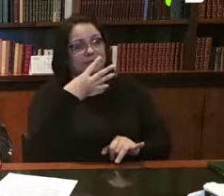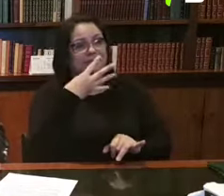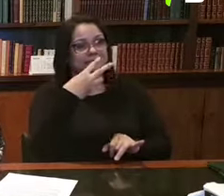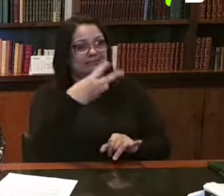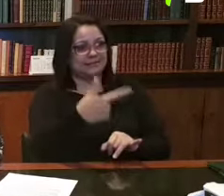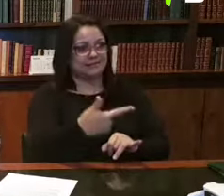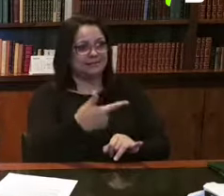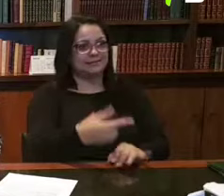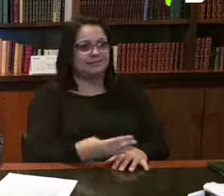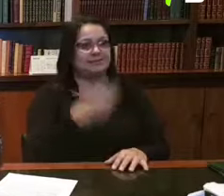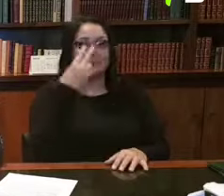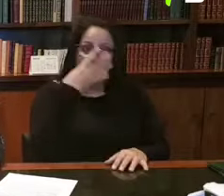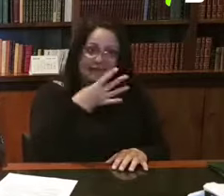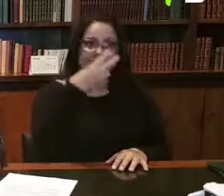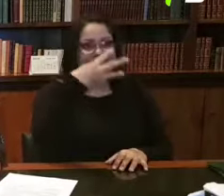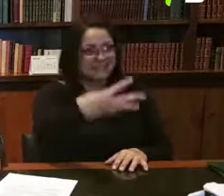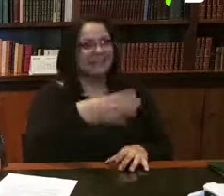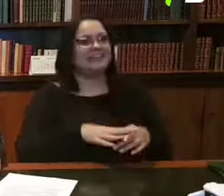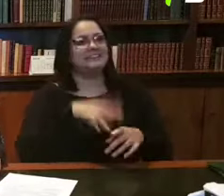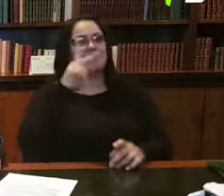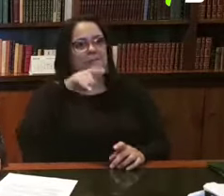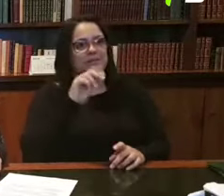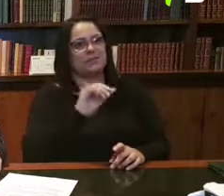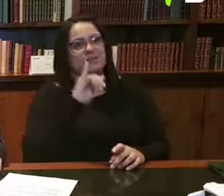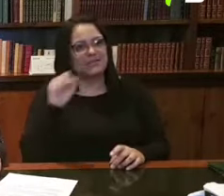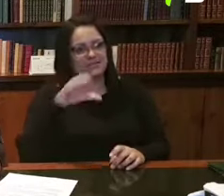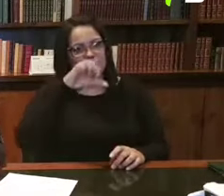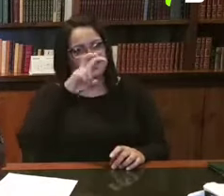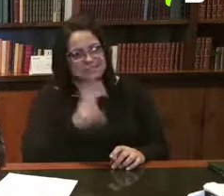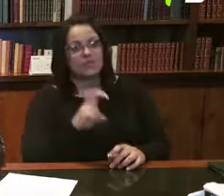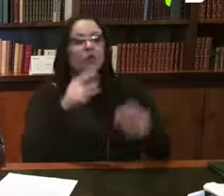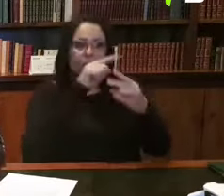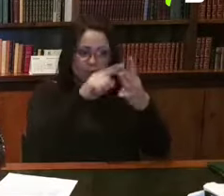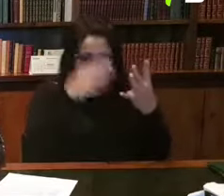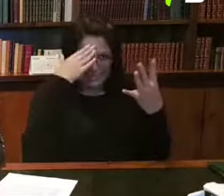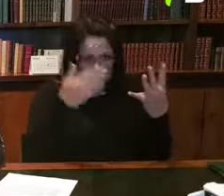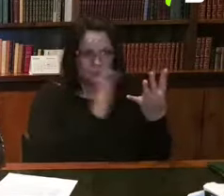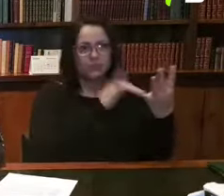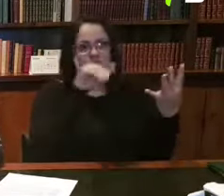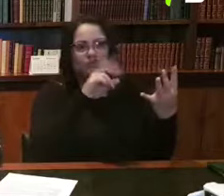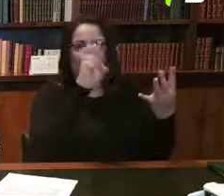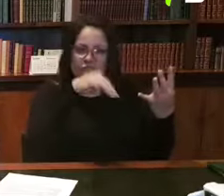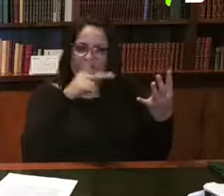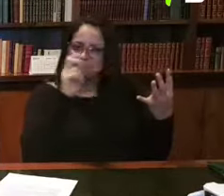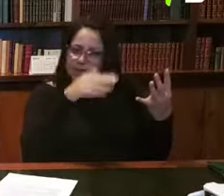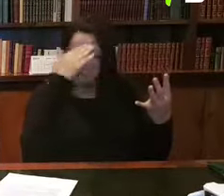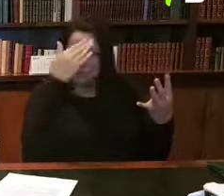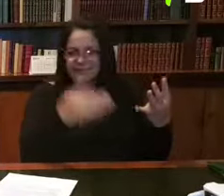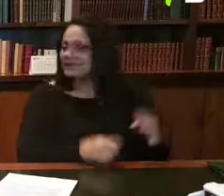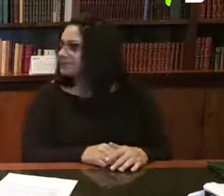pan news onde meu prezado vitor dal zé maria fiuza augusto nunes muito obrigado por compartilhar nossos final